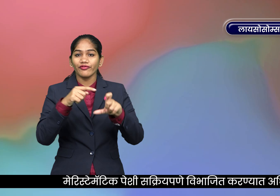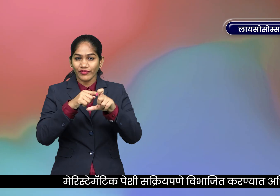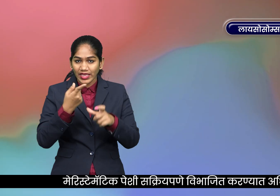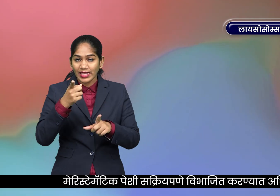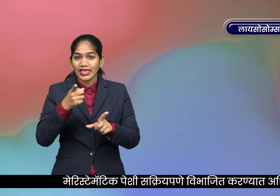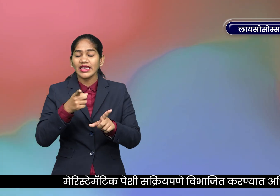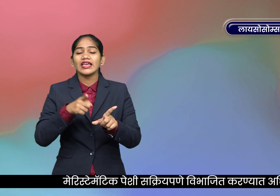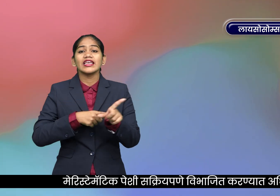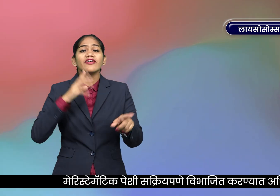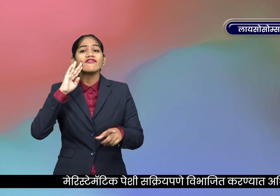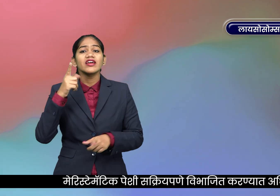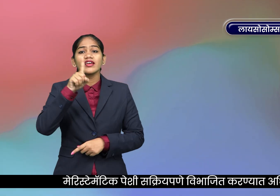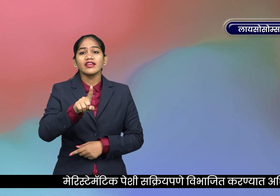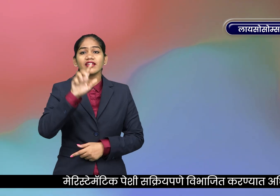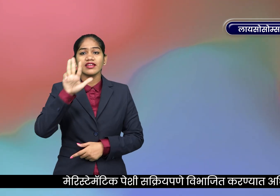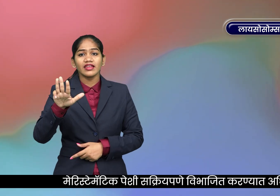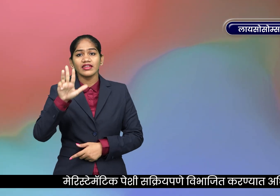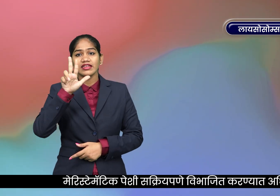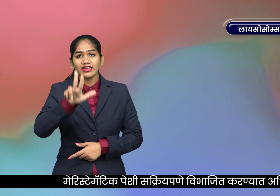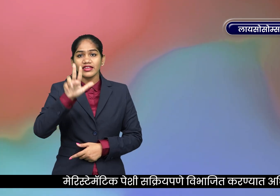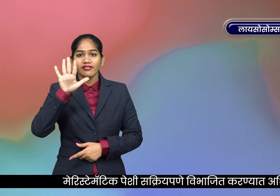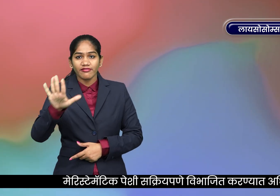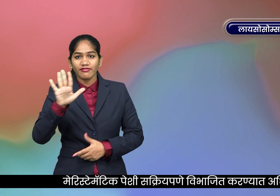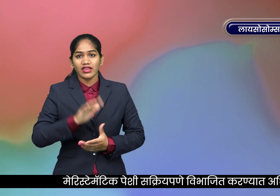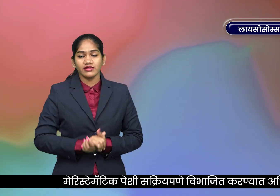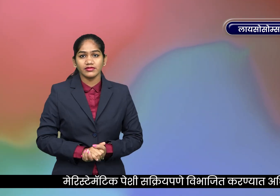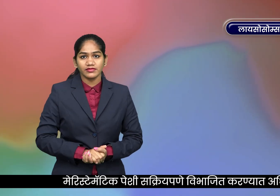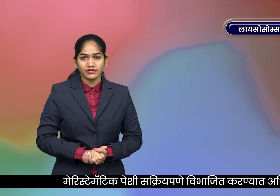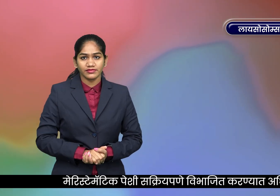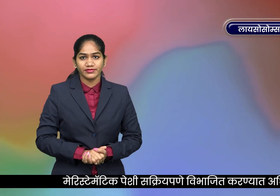मेरिस्टेमॅटिक पेशी सक्रियपणे विभाजित करण्यात अधिक आढळले. एल.